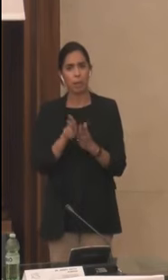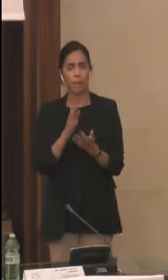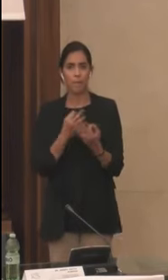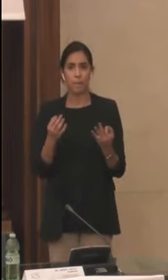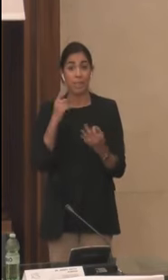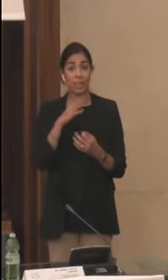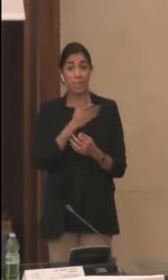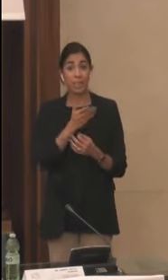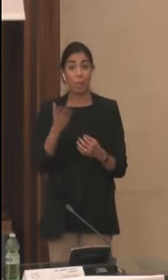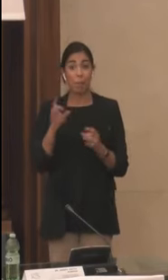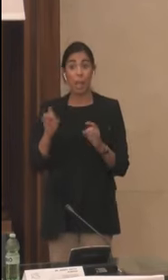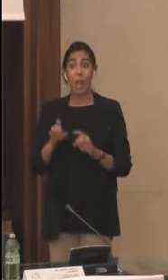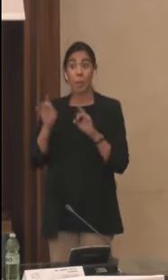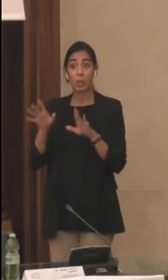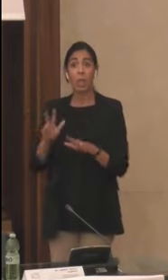in vitro